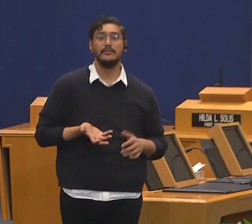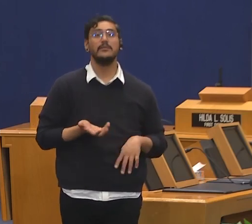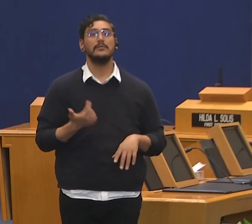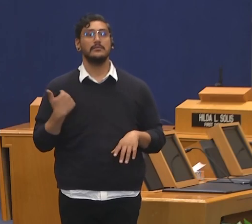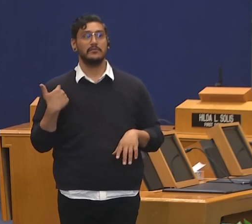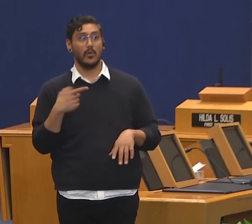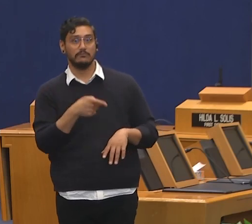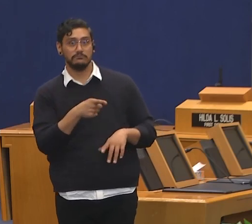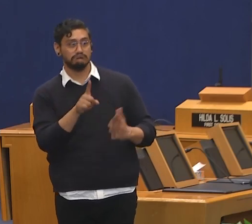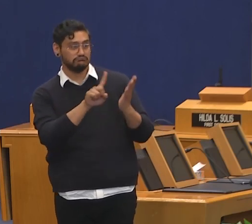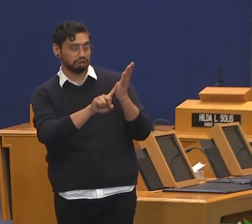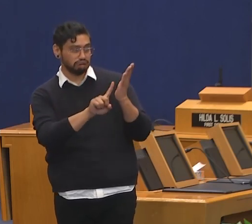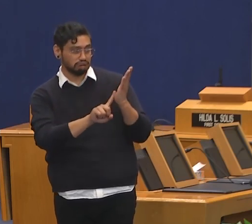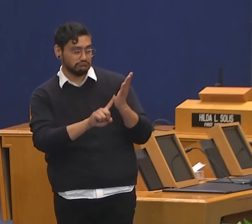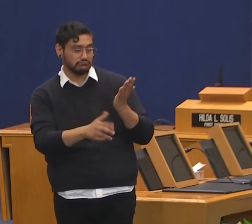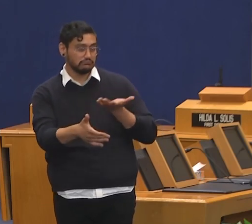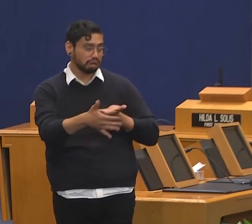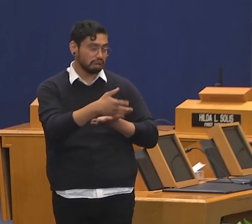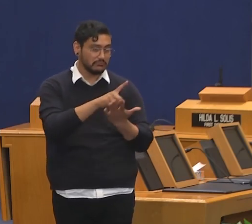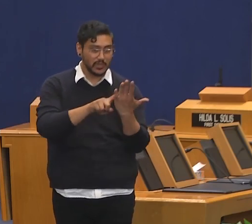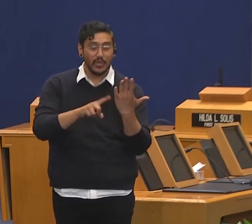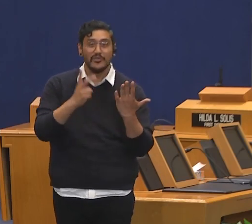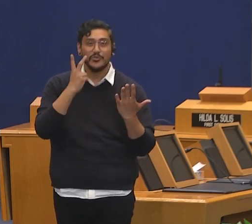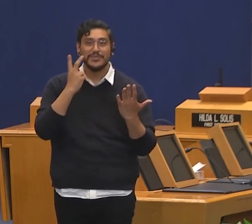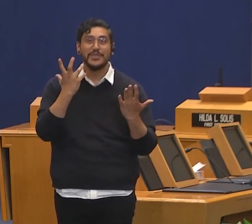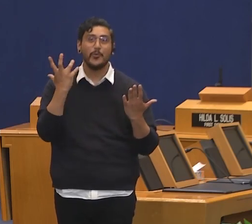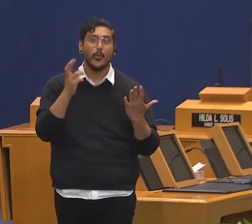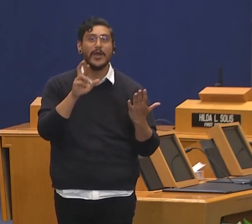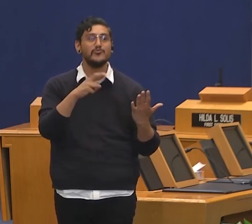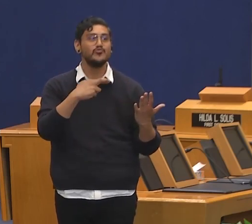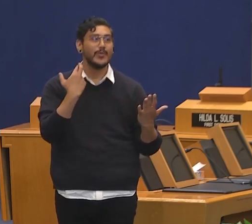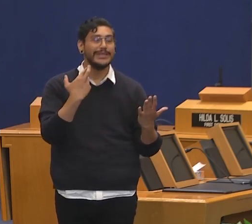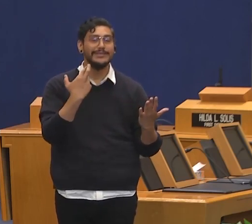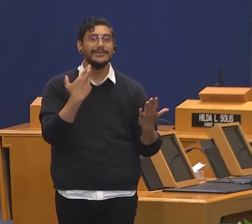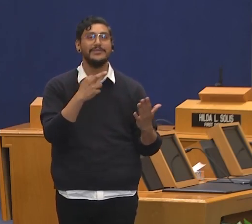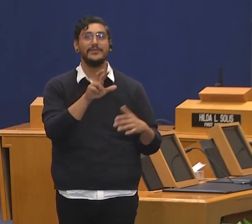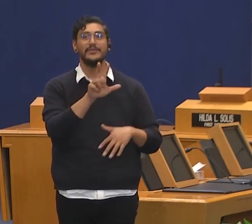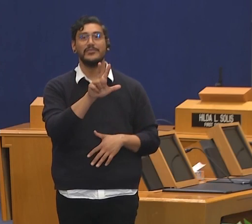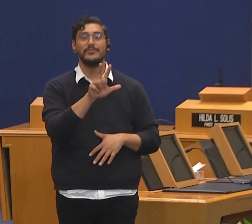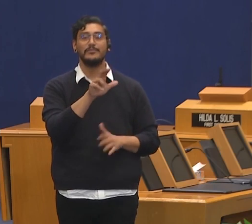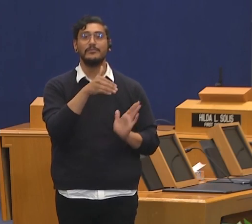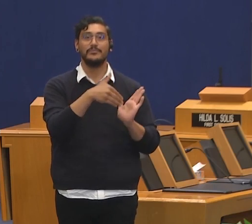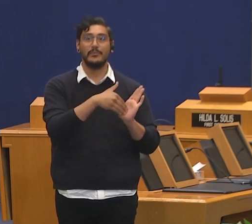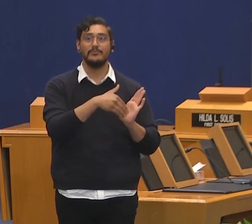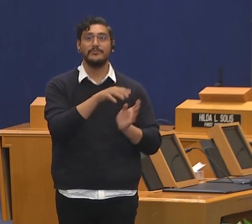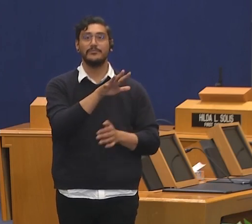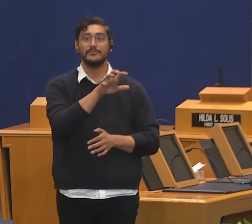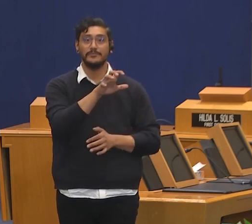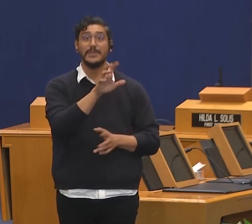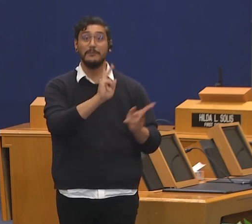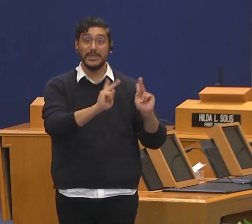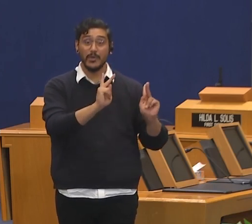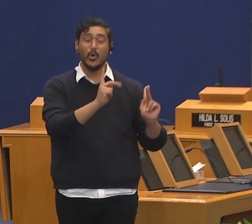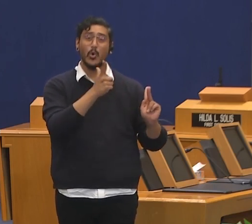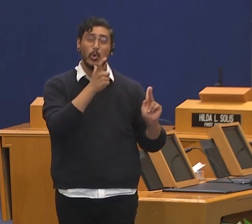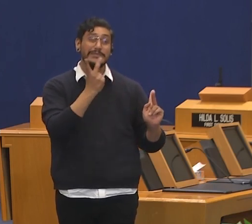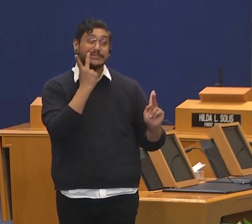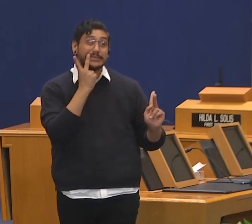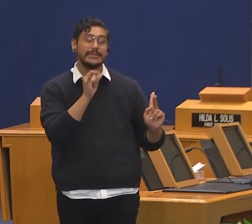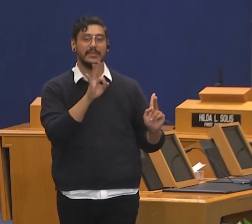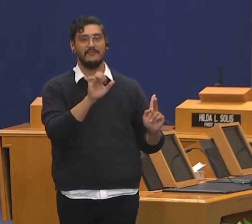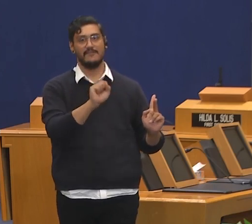cabo una asesoría del riesgo que presentarían unos 3.500 reclusos para ver si pueden ser liberados a